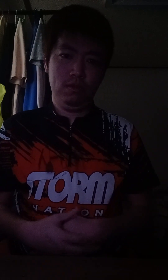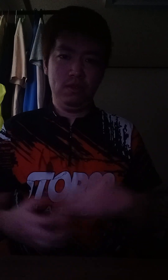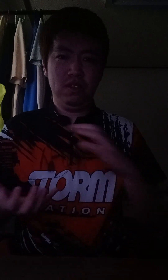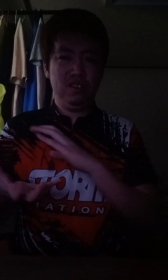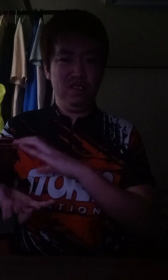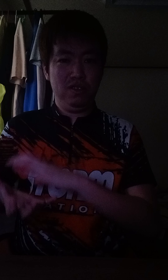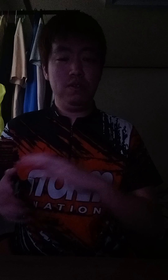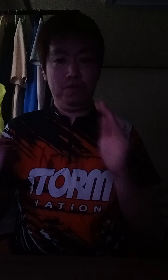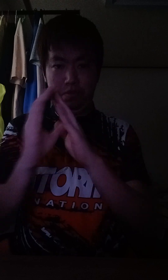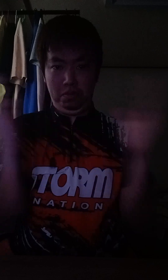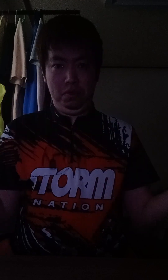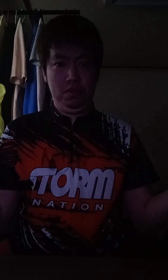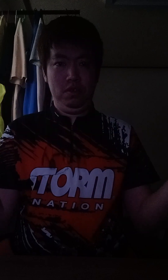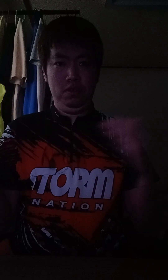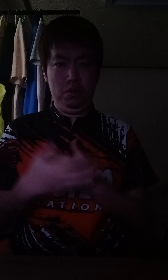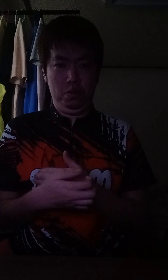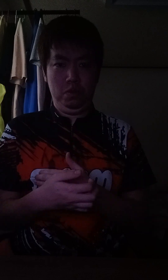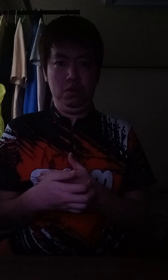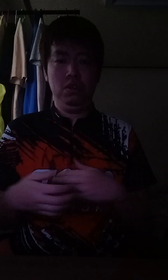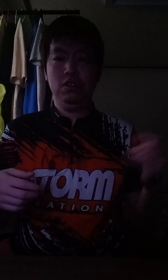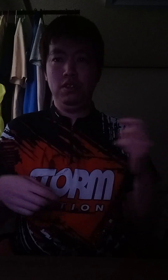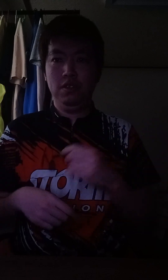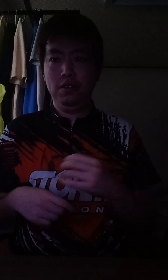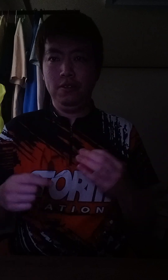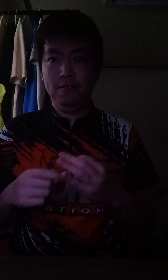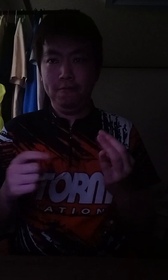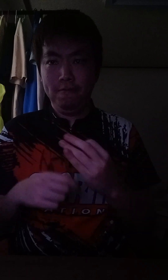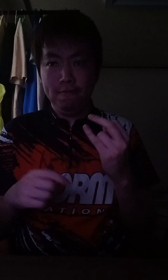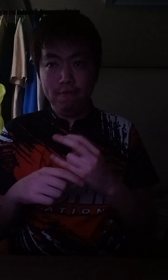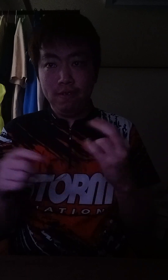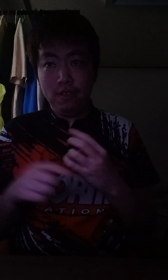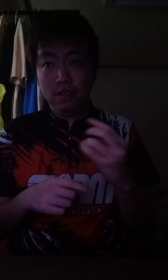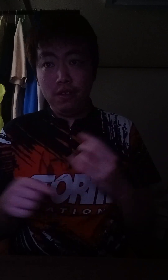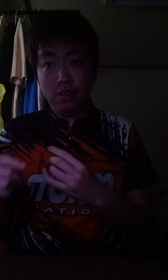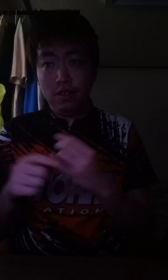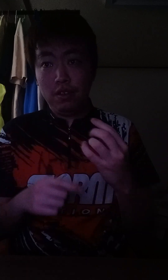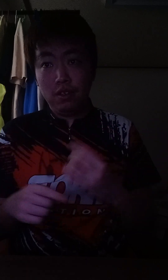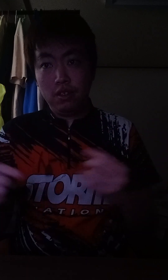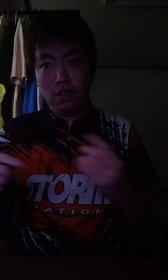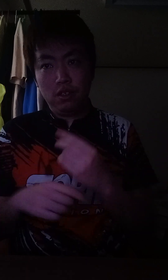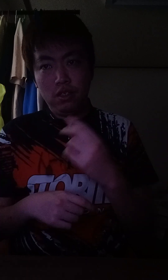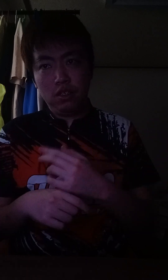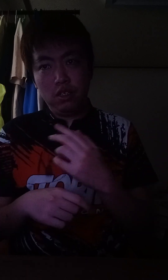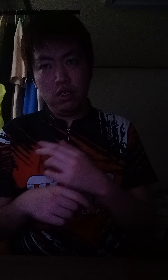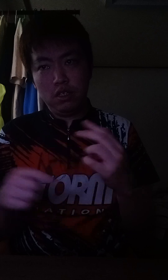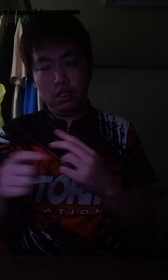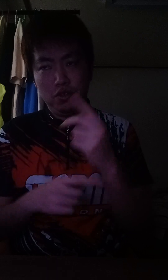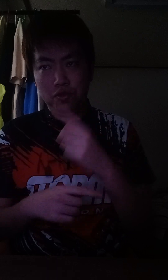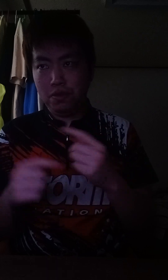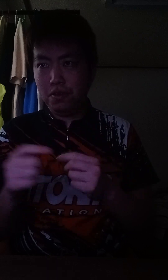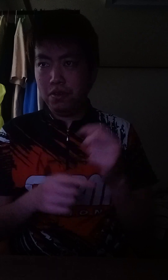가슴뼈를 열었다가 다시 닫은 방법이죠. 그래서 심장 수술을 받은